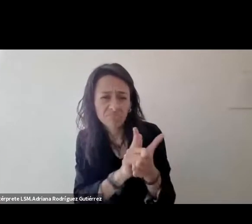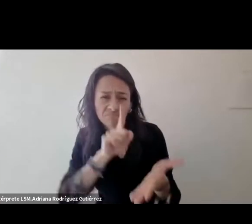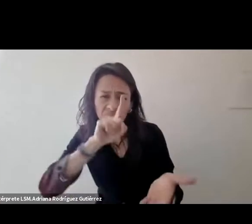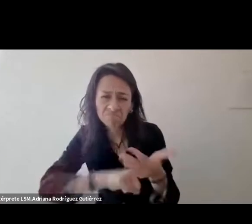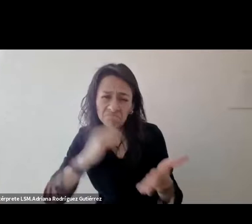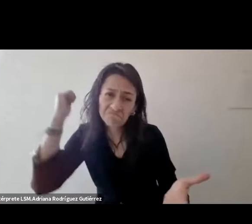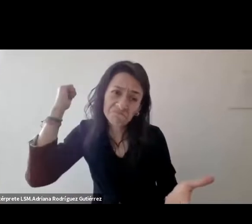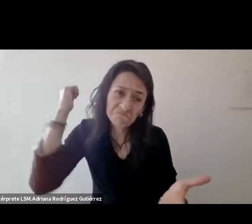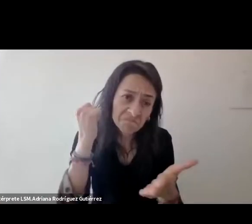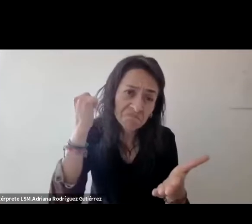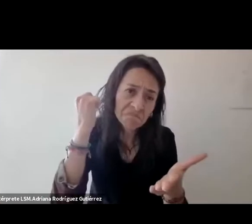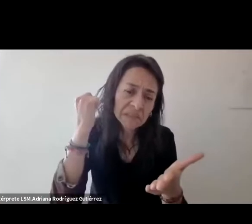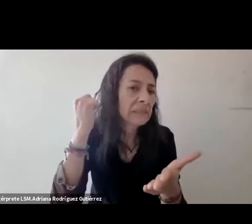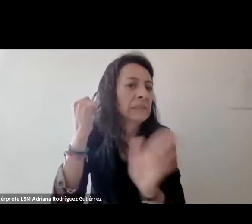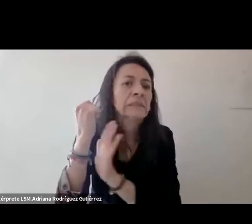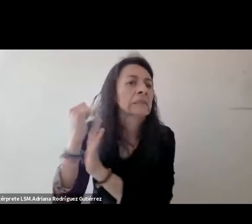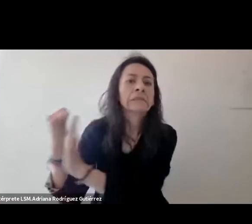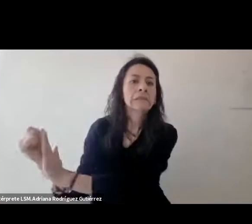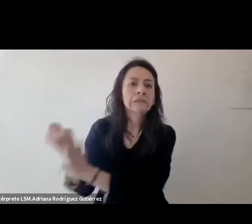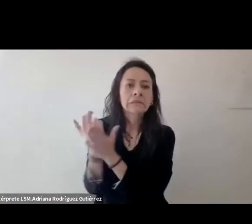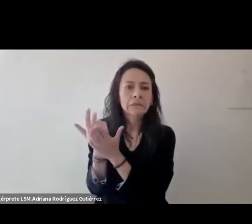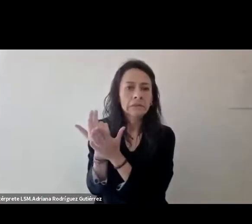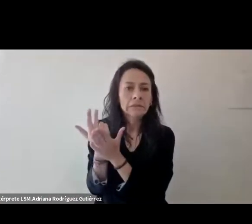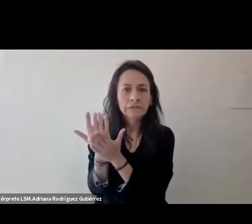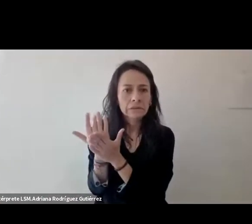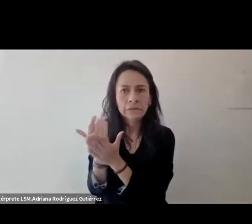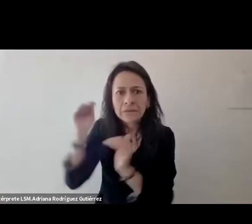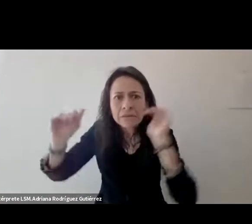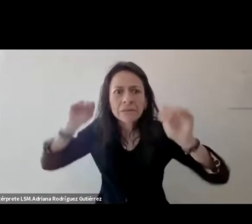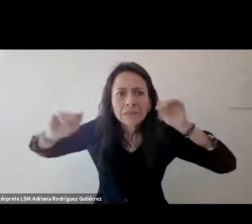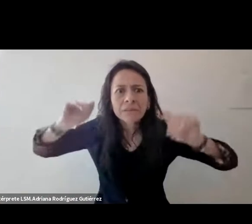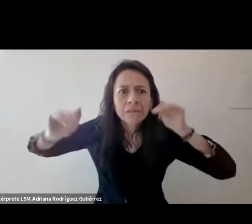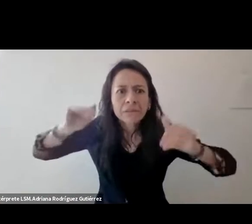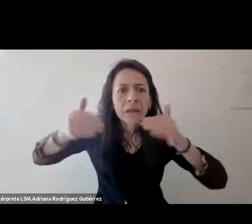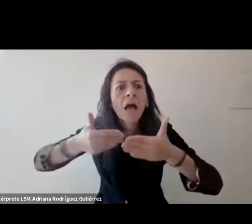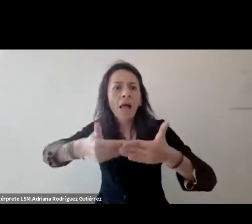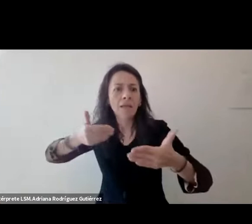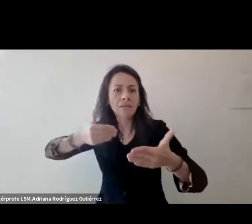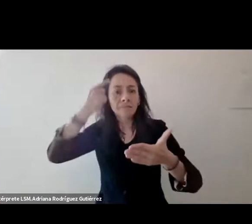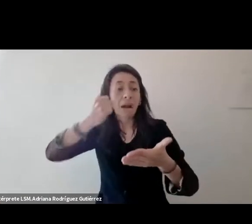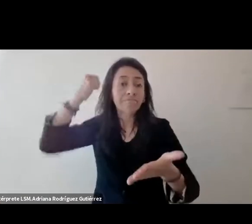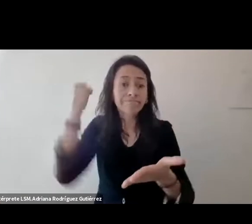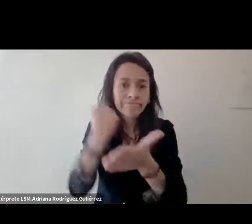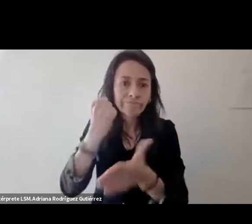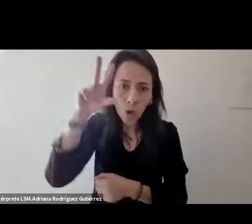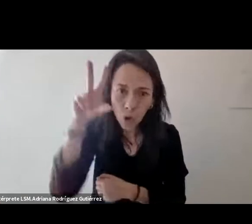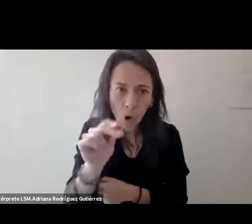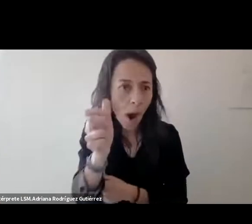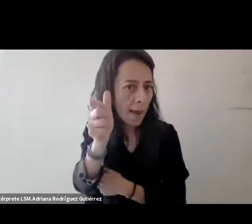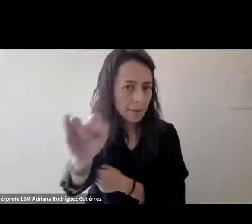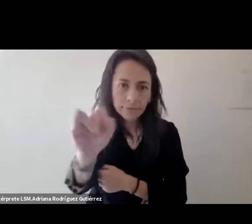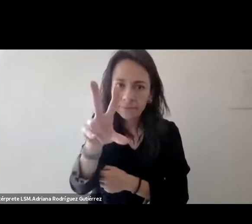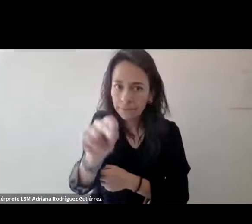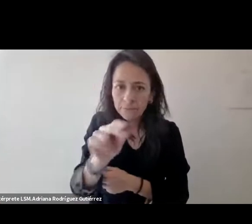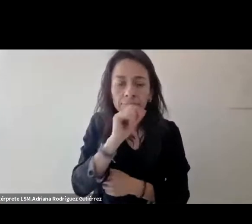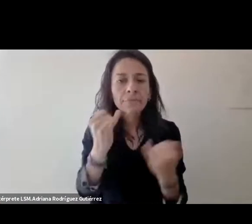relevante que podamos ver la manera de buscar una nueva relación, una